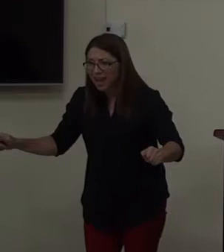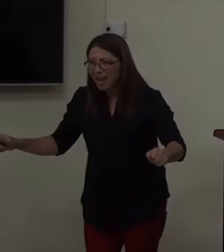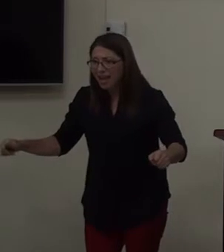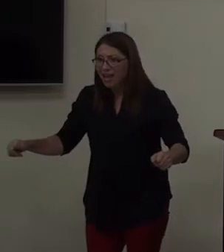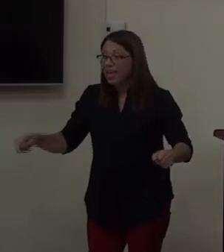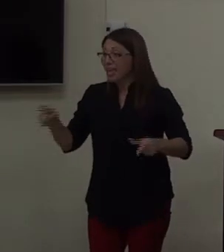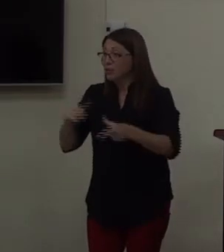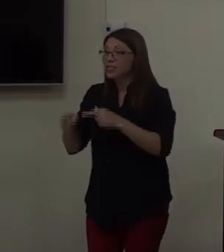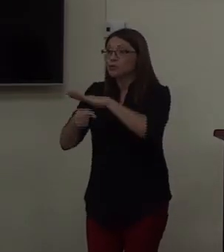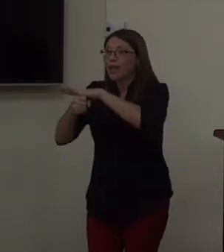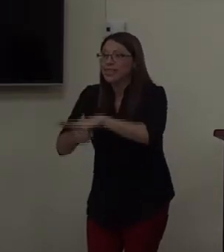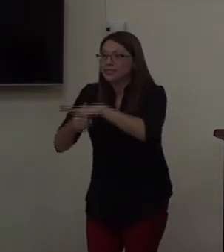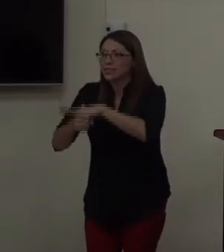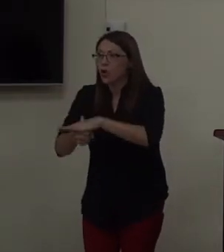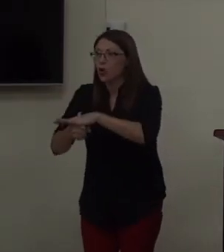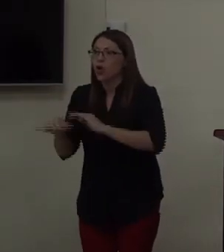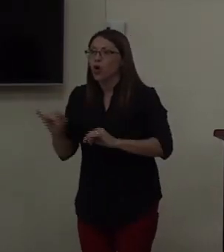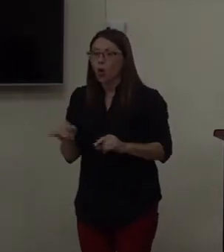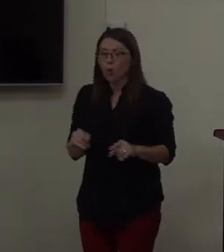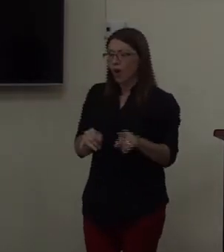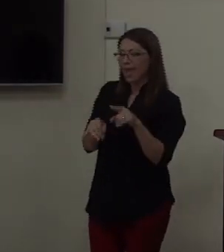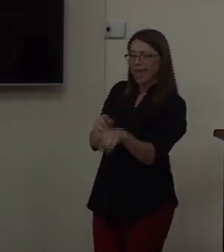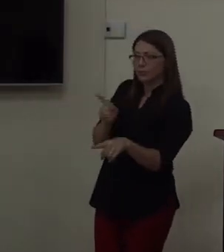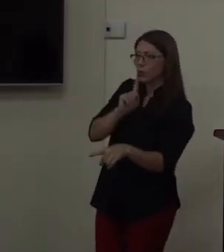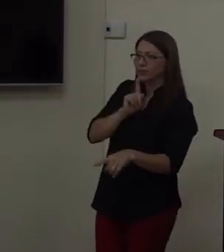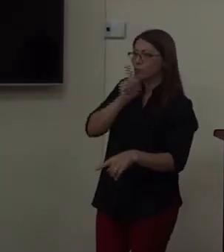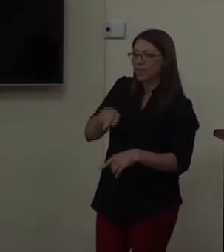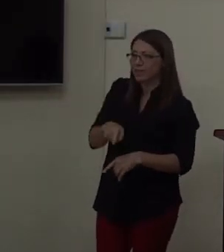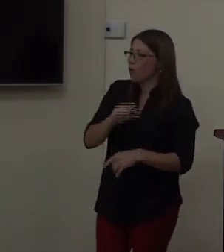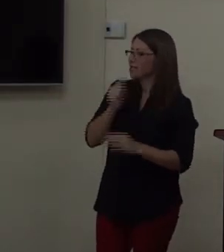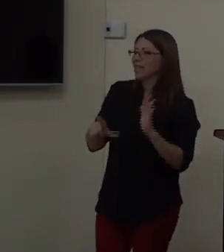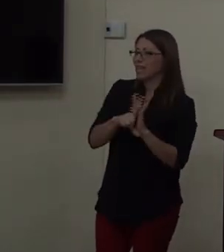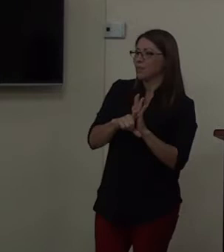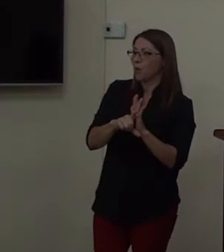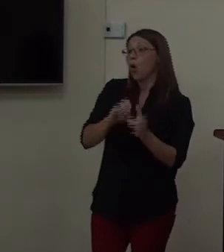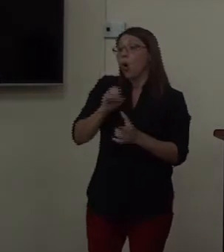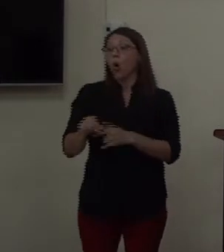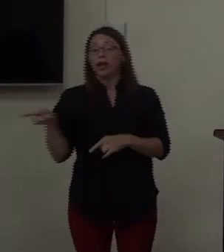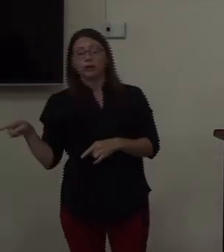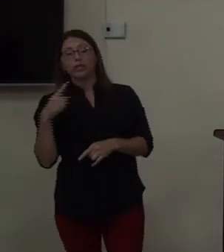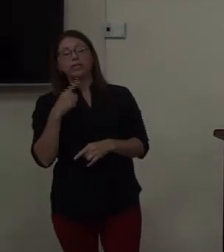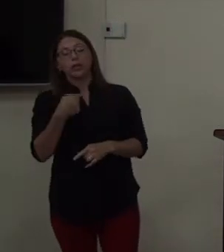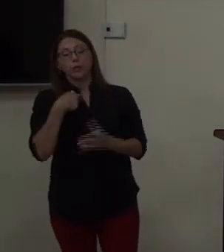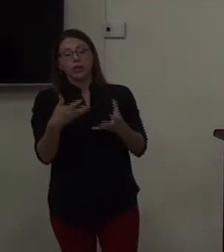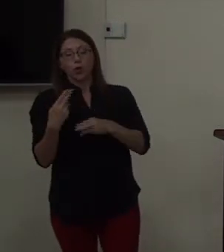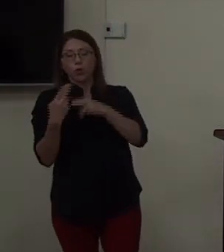no es auténtico, ¿verdad?, es ilegítimo, y la atención de yo quiero nombrar mi nueva realidad.